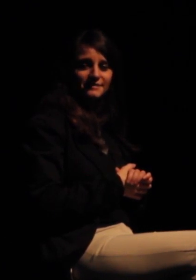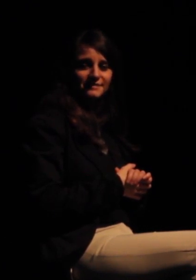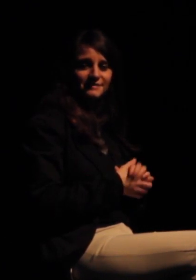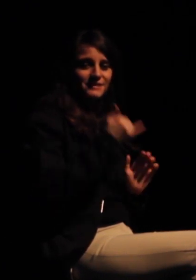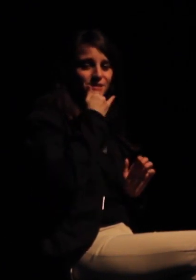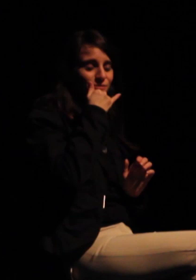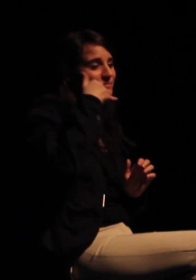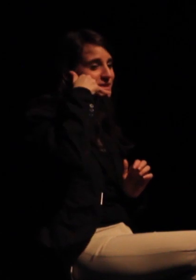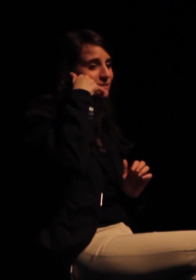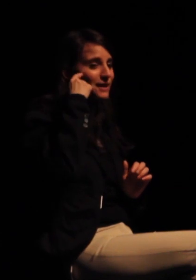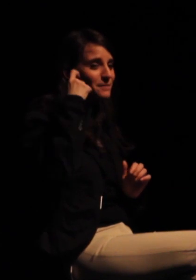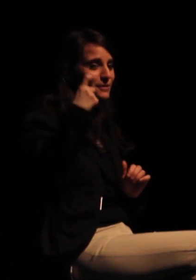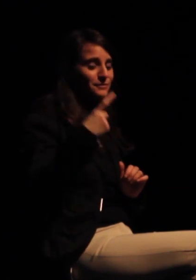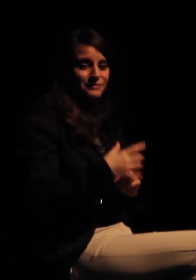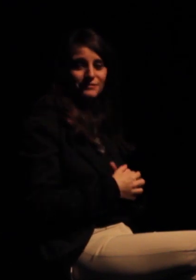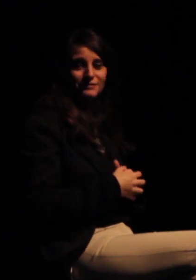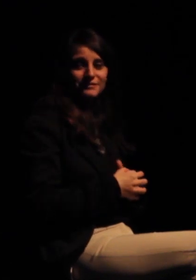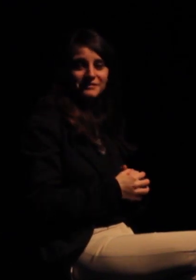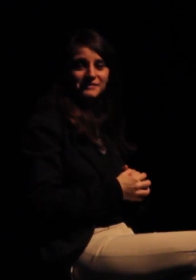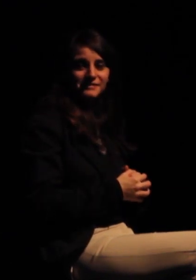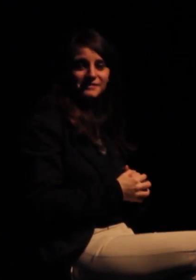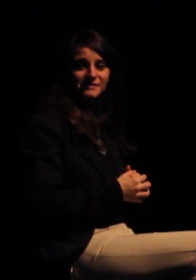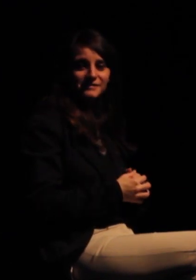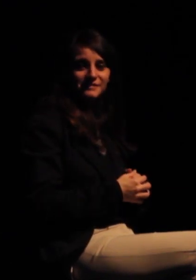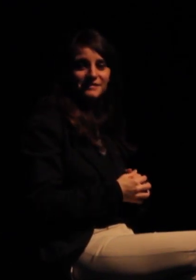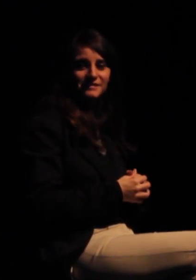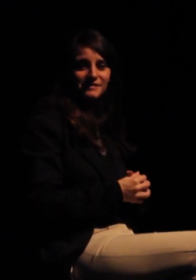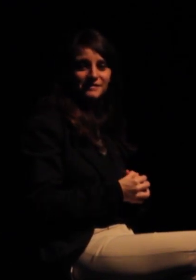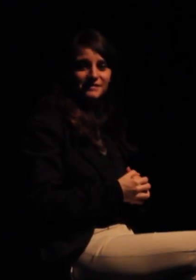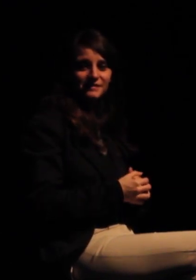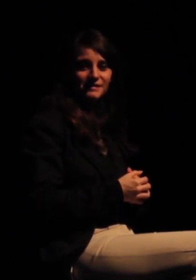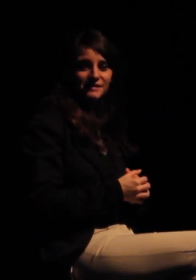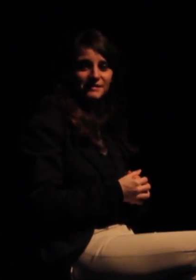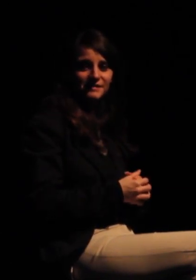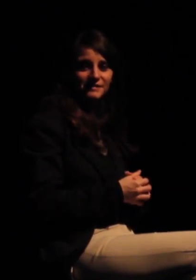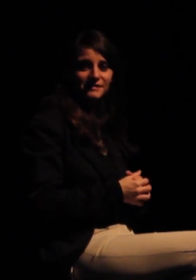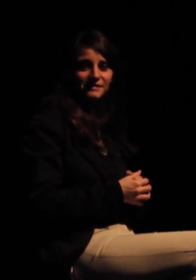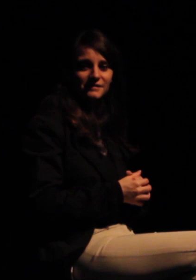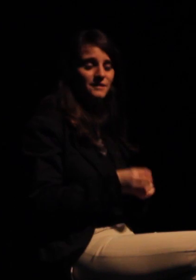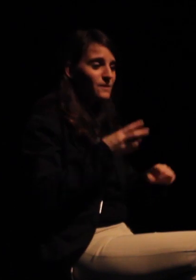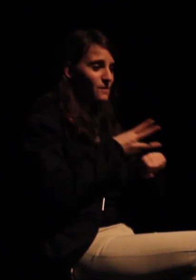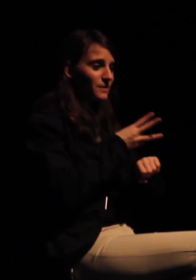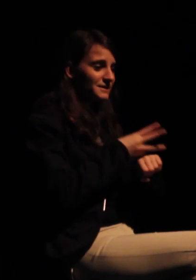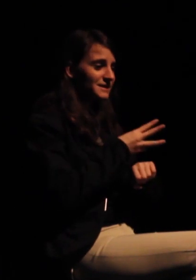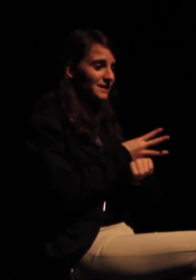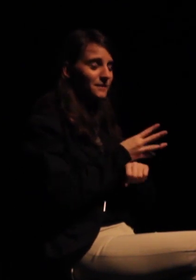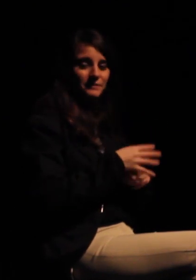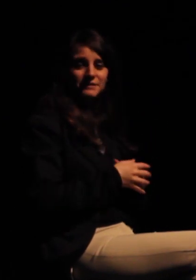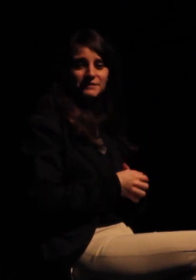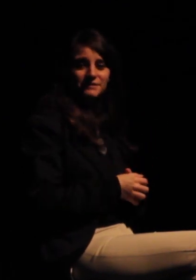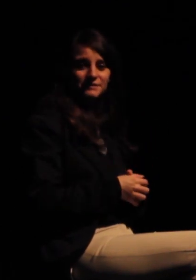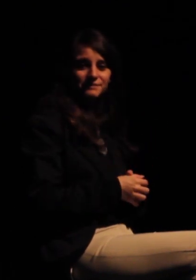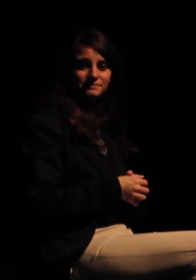O que é isso aí? É o fantasma? Eu passei de camarim explicando ele como é que funciona o WhatsApp. Ele está